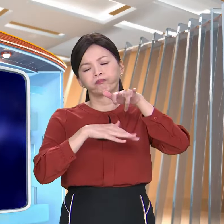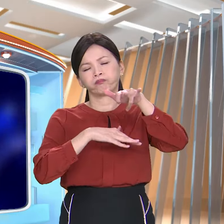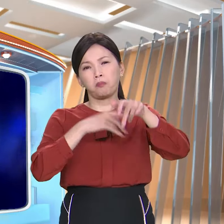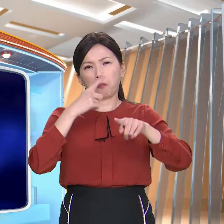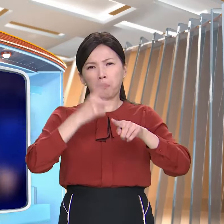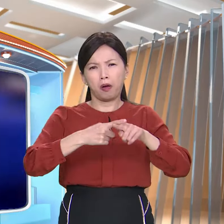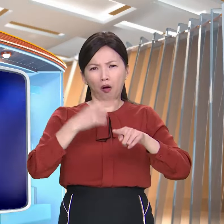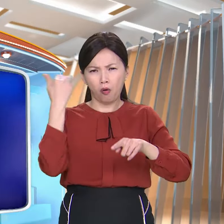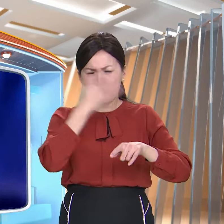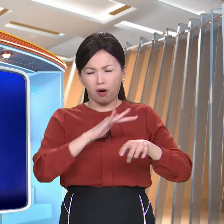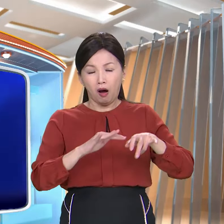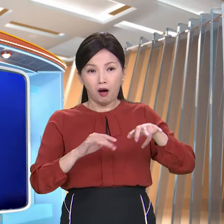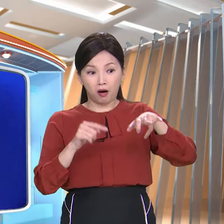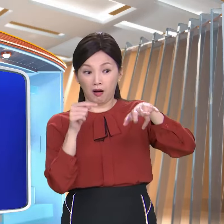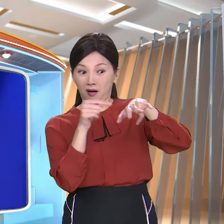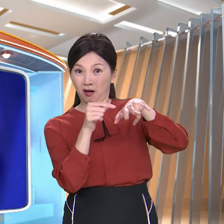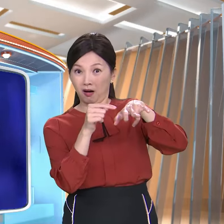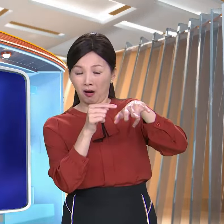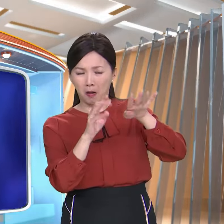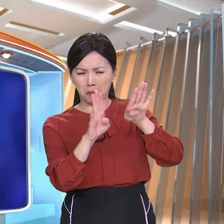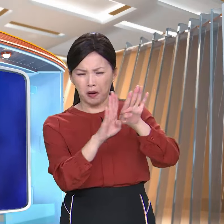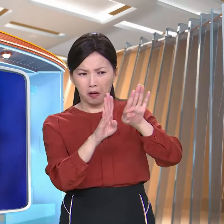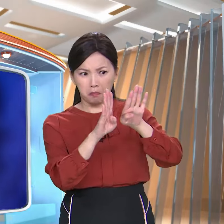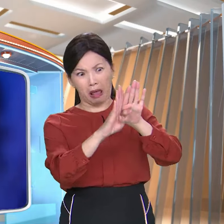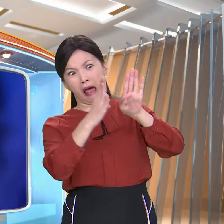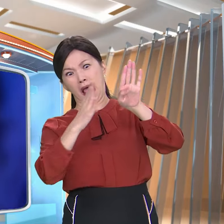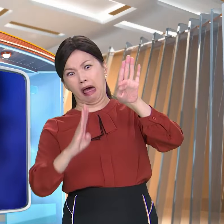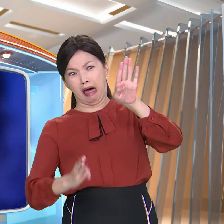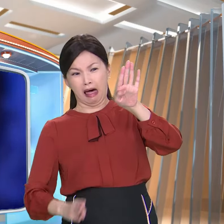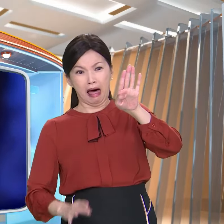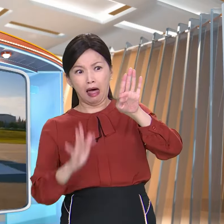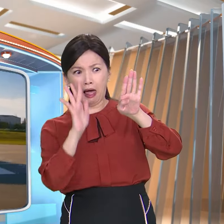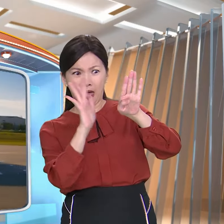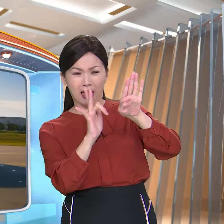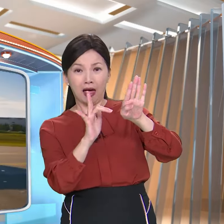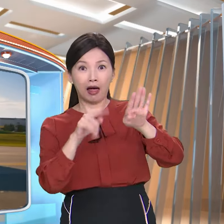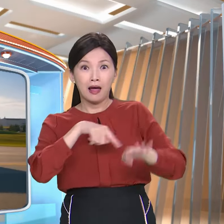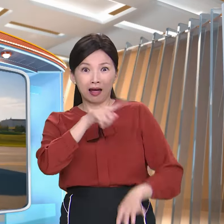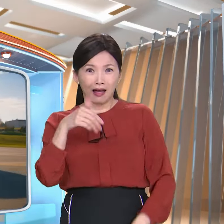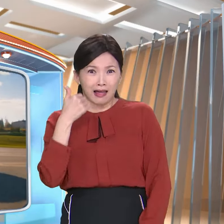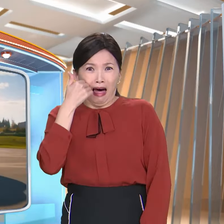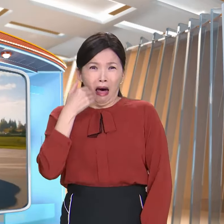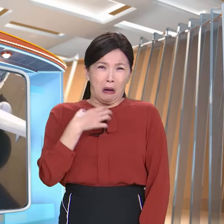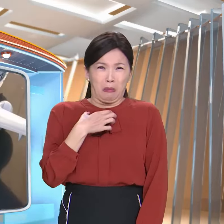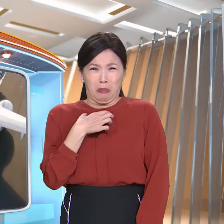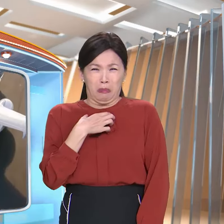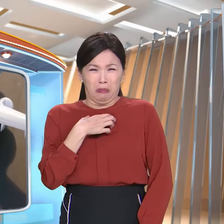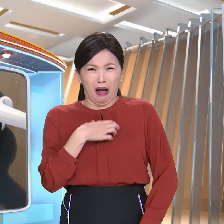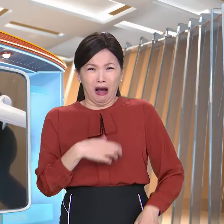门掉落的惊魂记，所幸最后是平安降落。